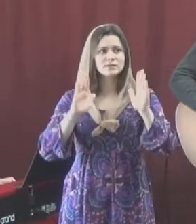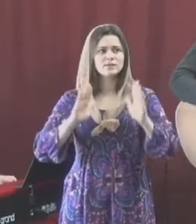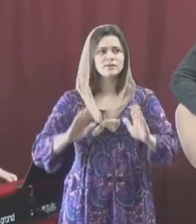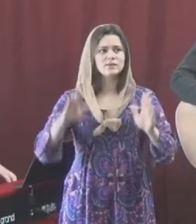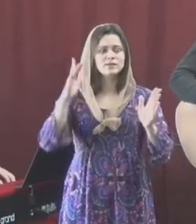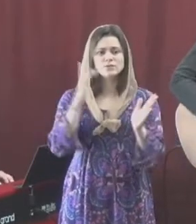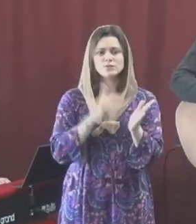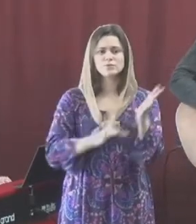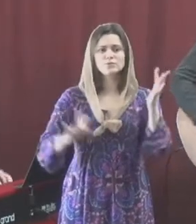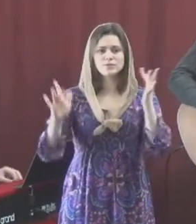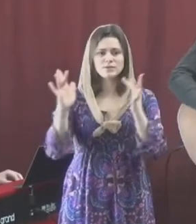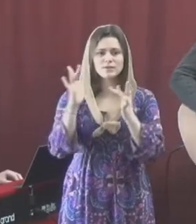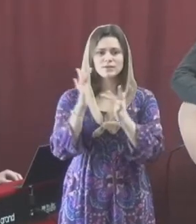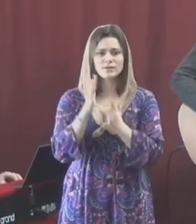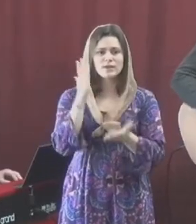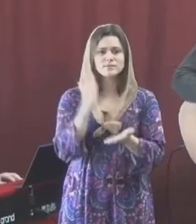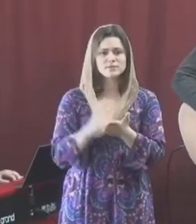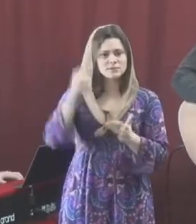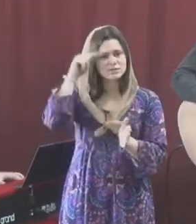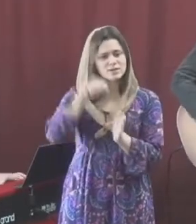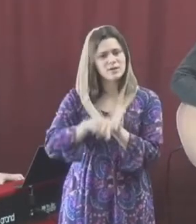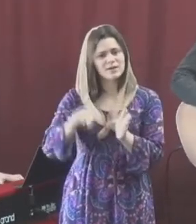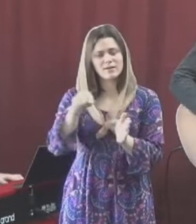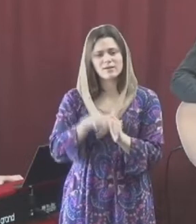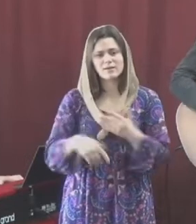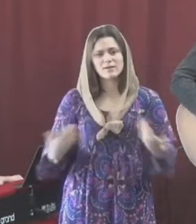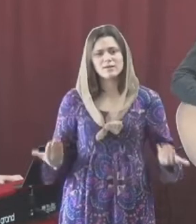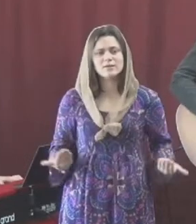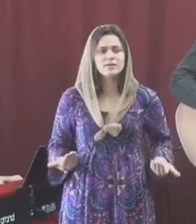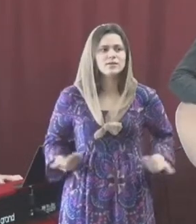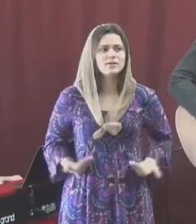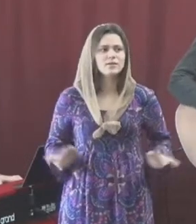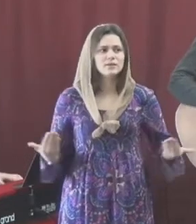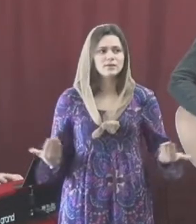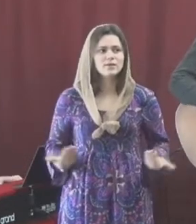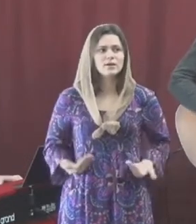Тільки в Ісусі є зміст життя,